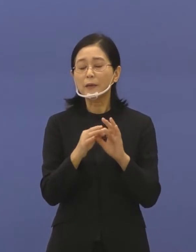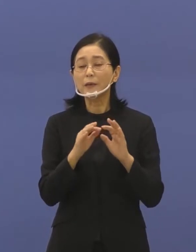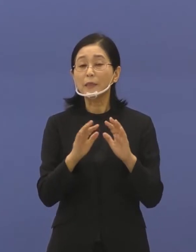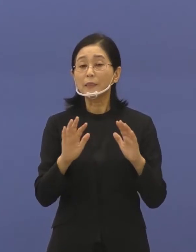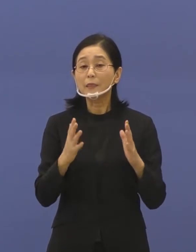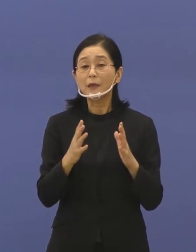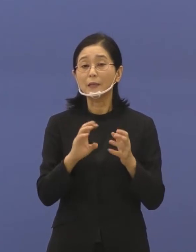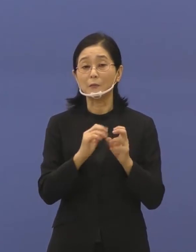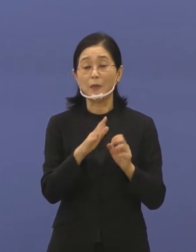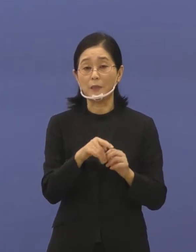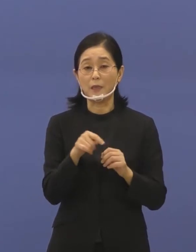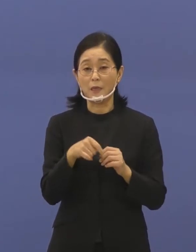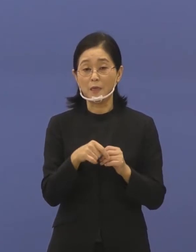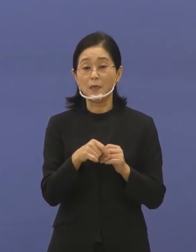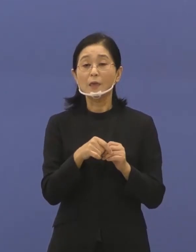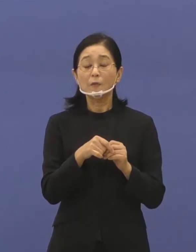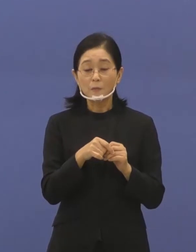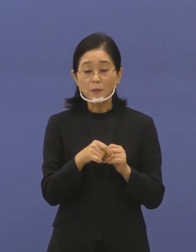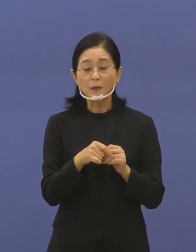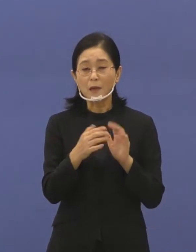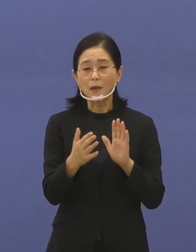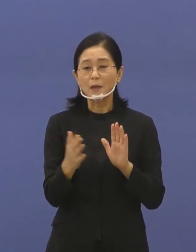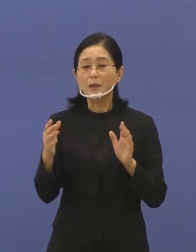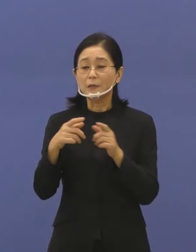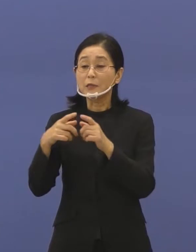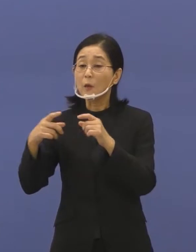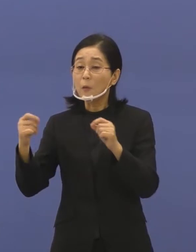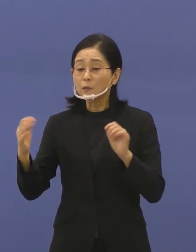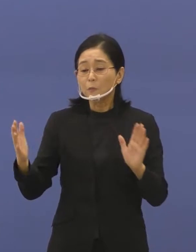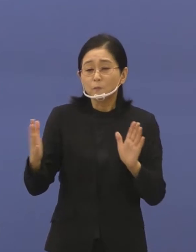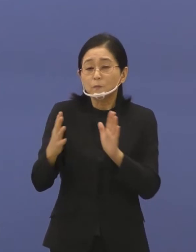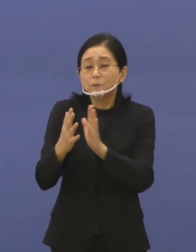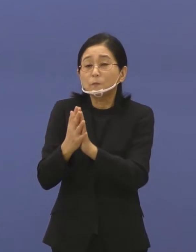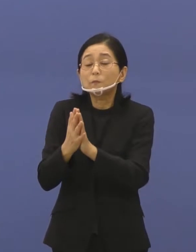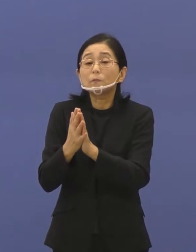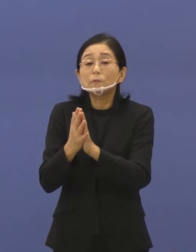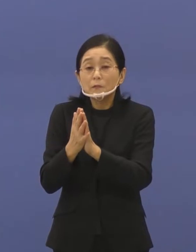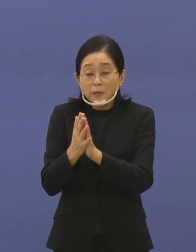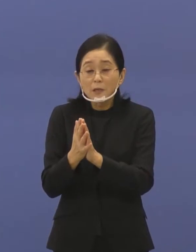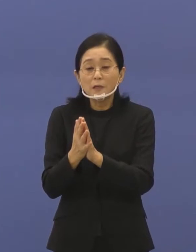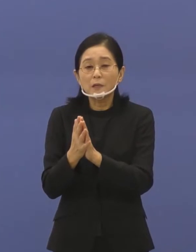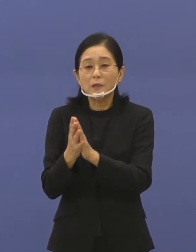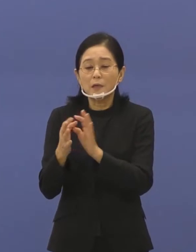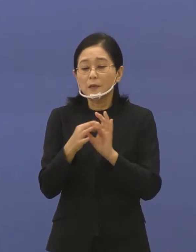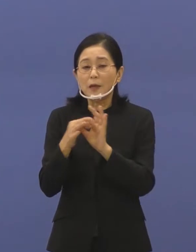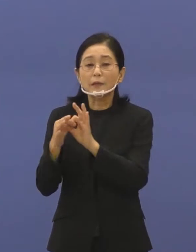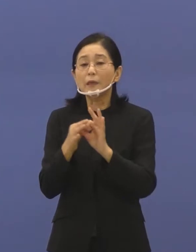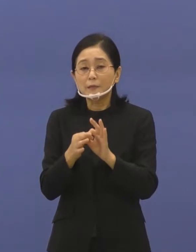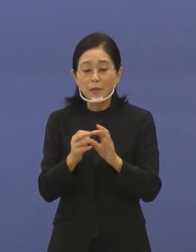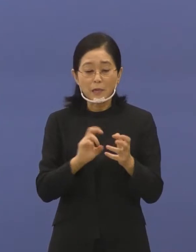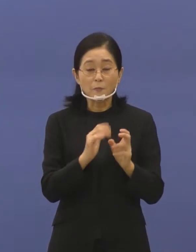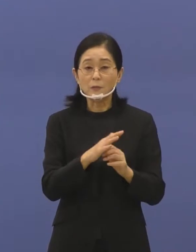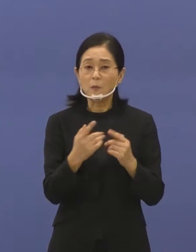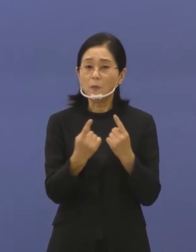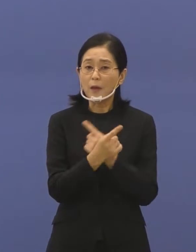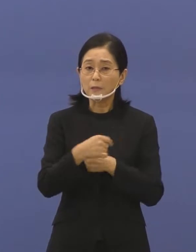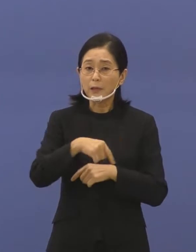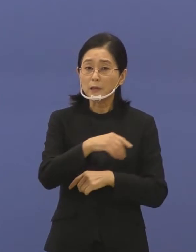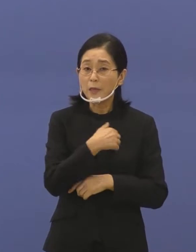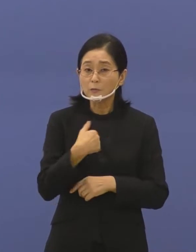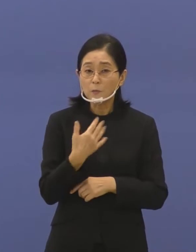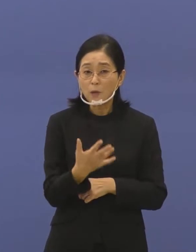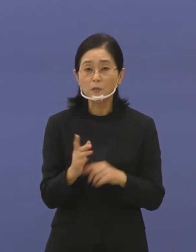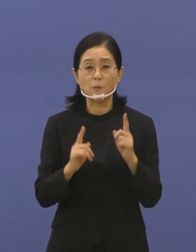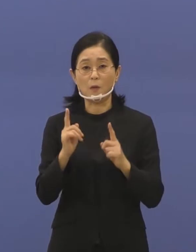教会と癒着して、政治を進める岩手県に変えるのかっていうことだったってことが